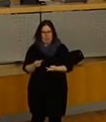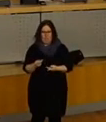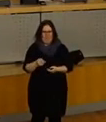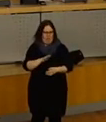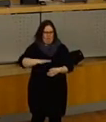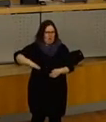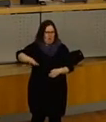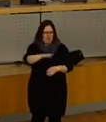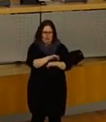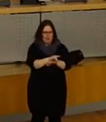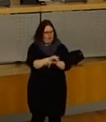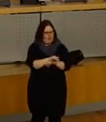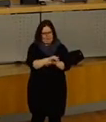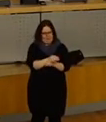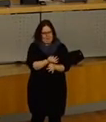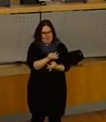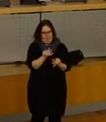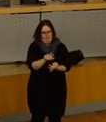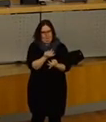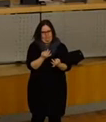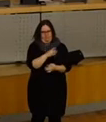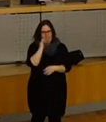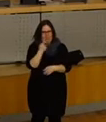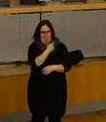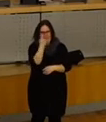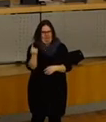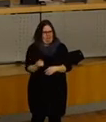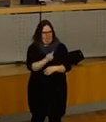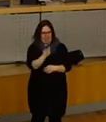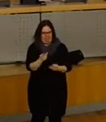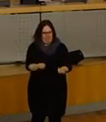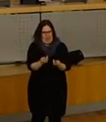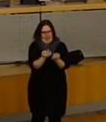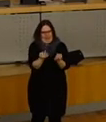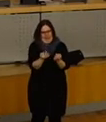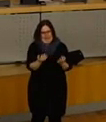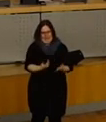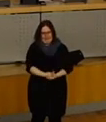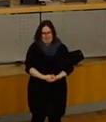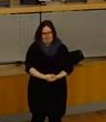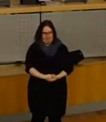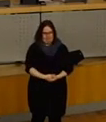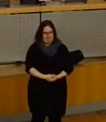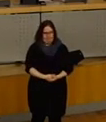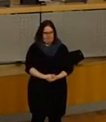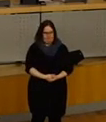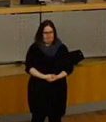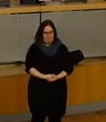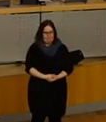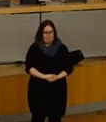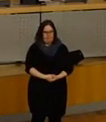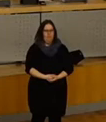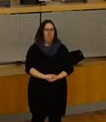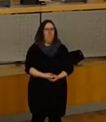die landwirtschaft dort eben über jahrzehnte überhaupt nicht gefördert worden ist gut